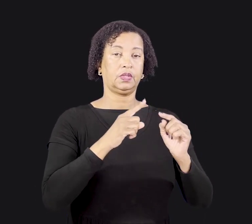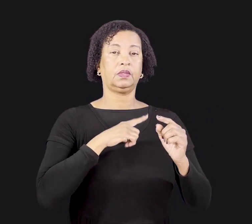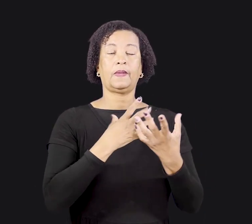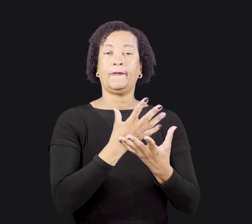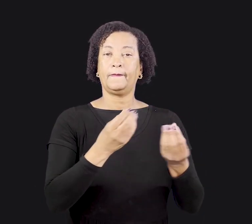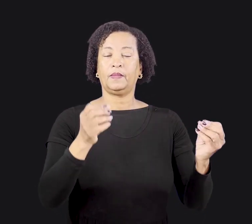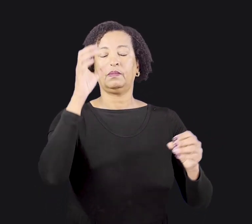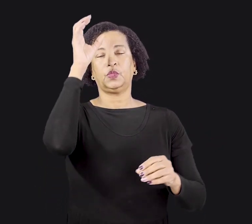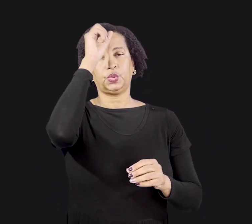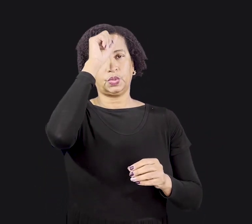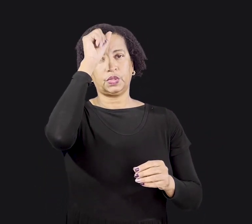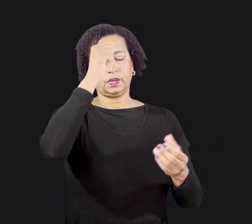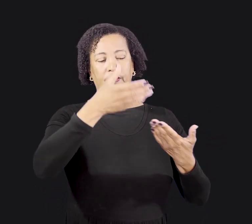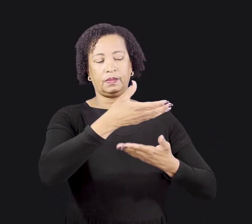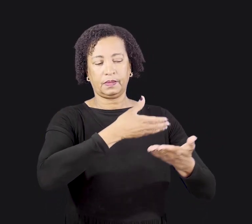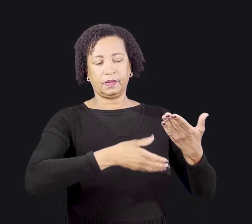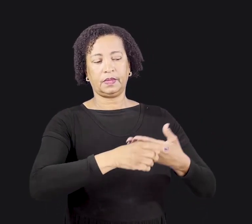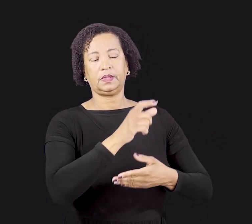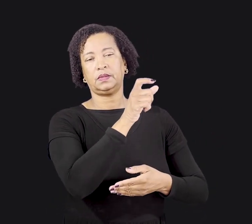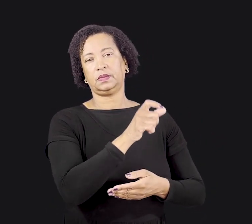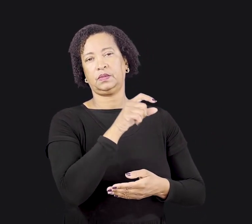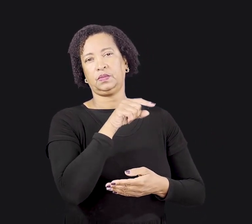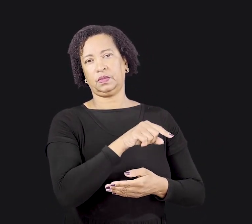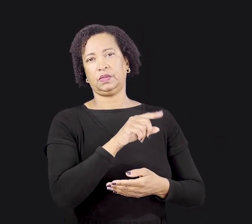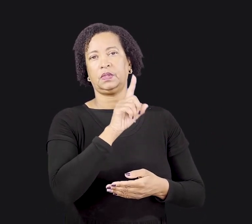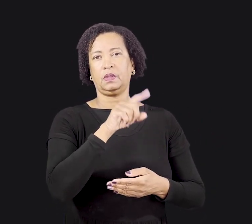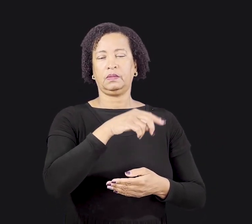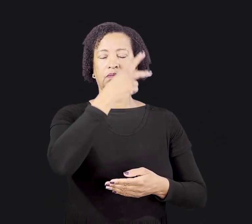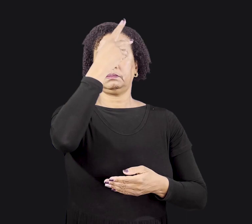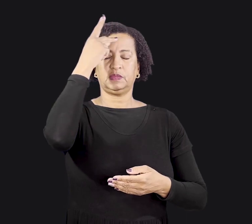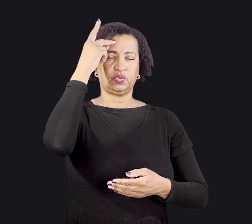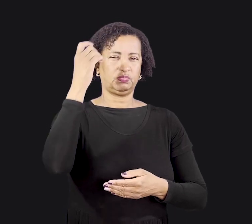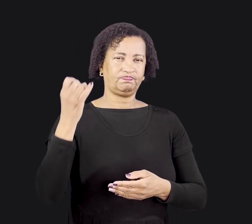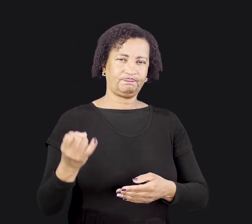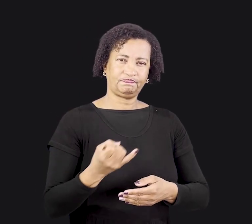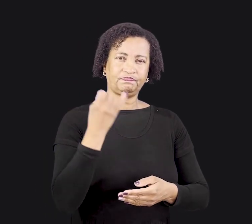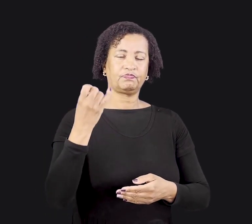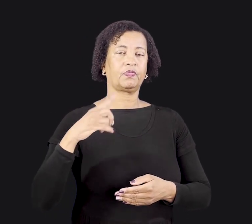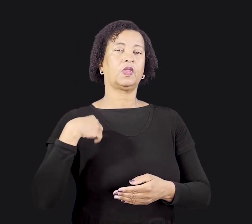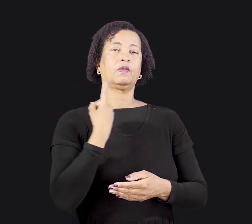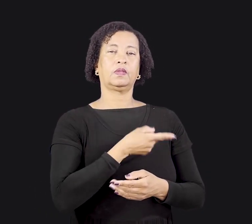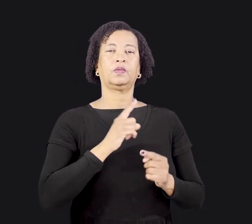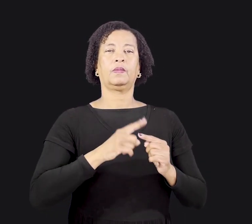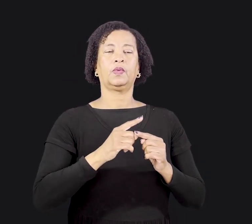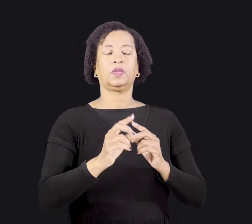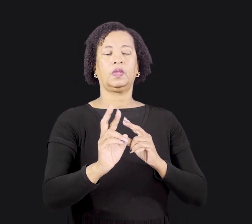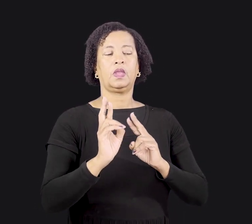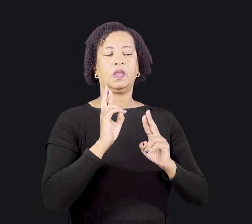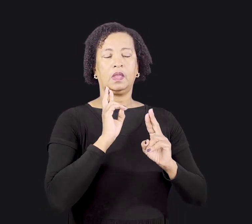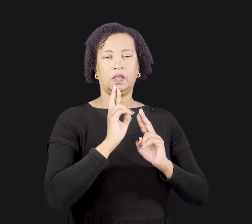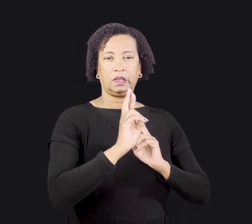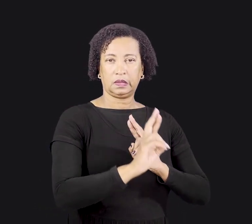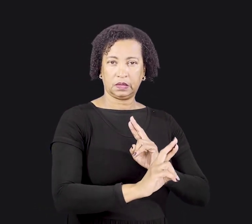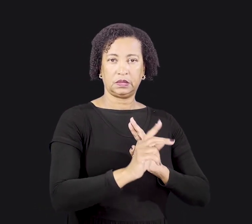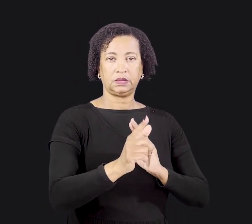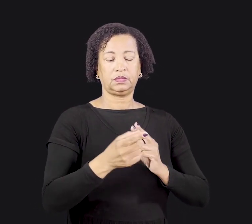com eles. Eles são personagens muito importantes para nós porque responderam ao convite no final do Sermão da